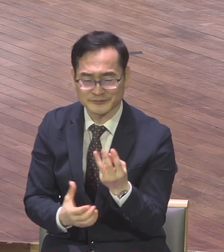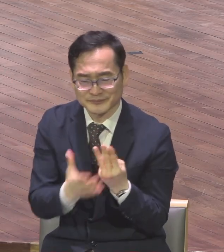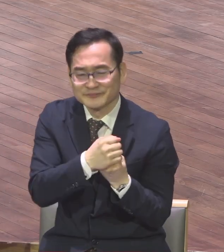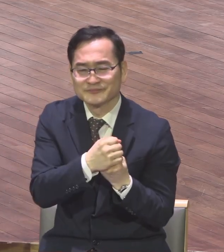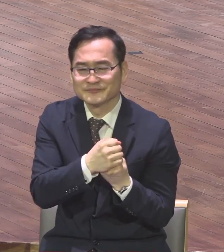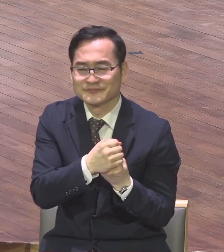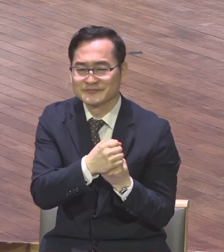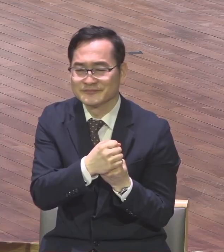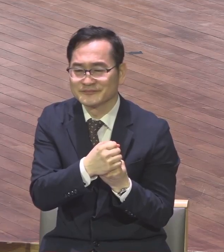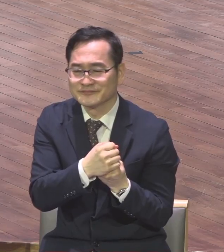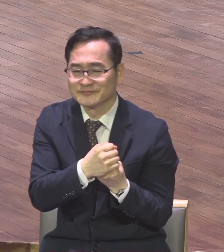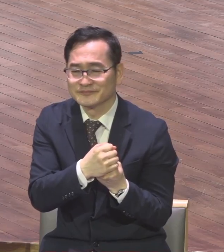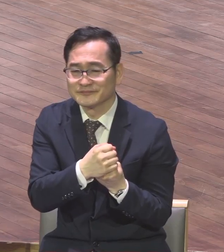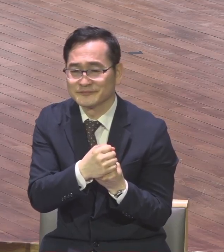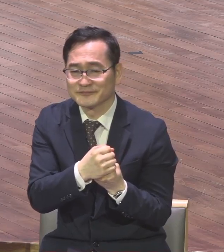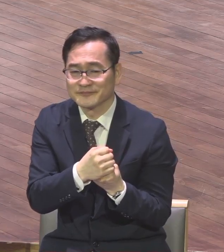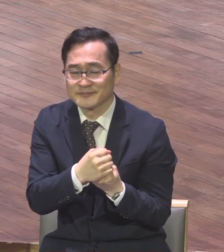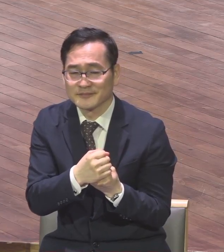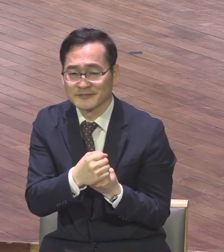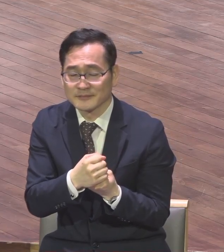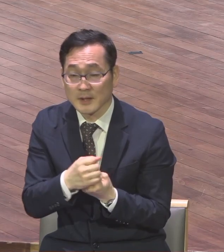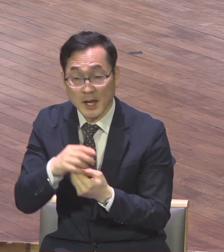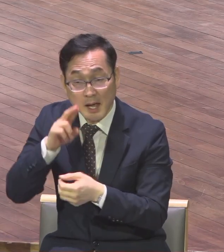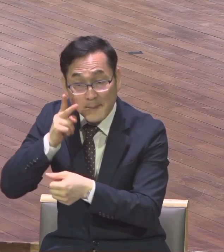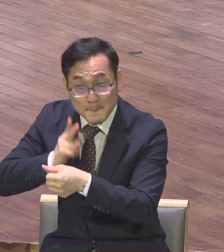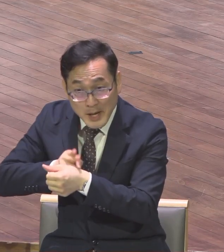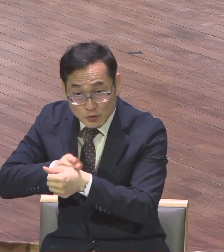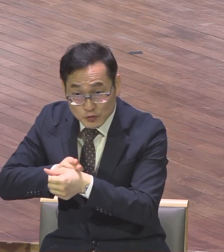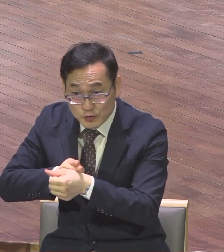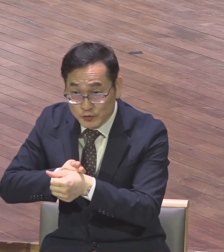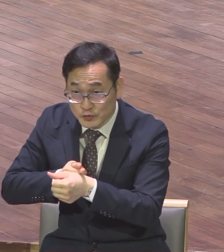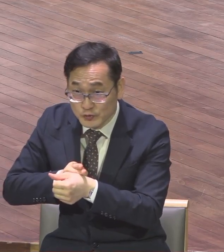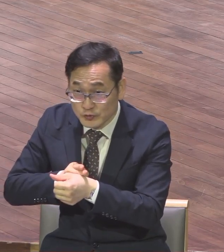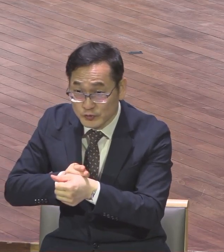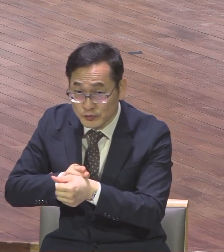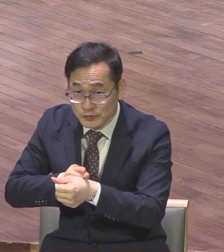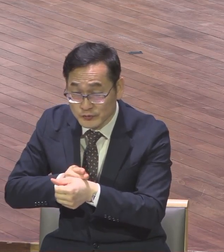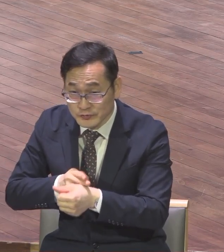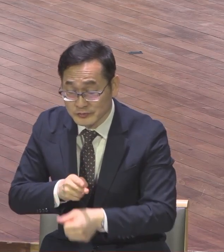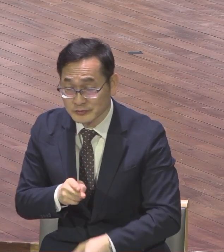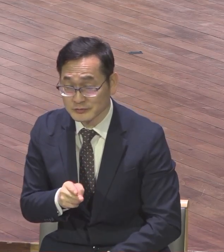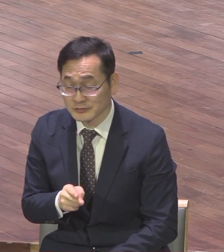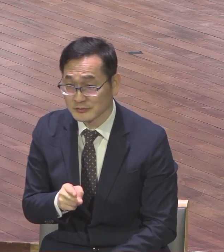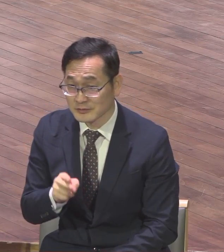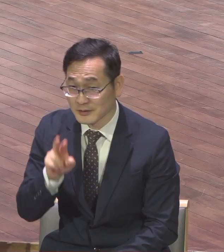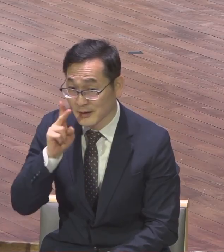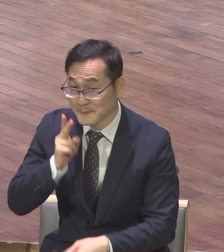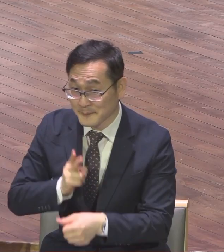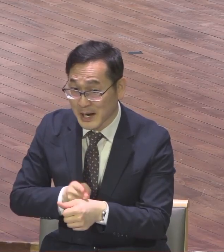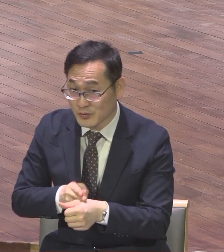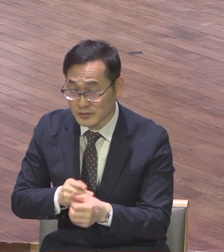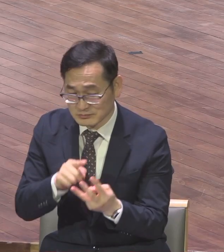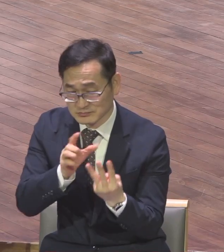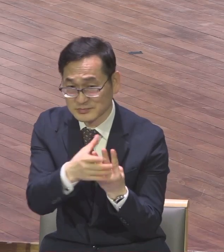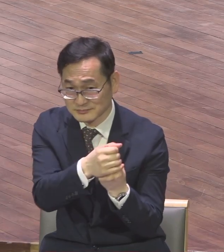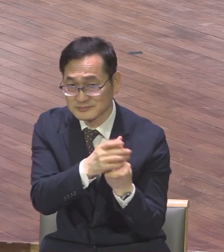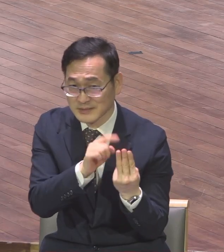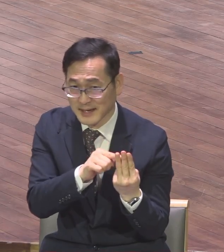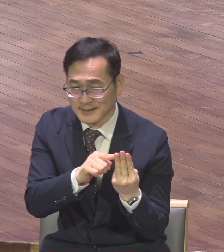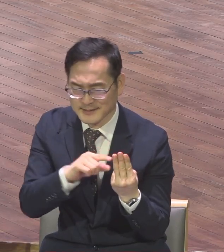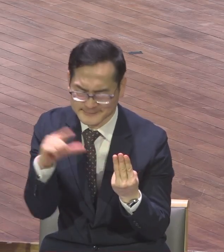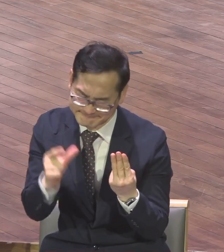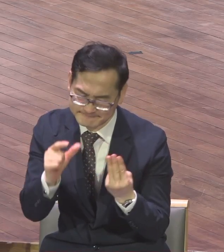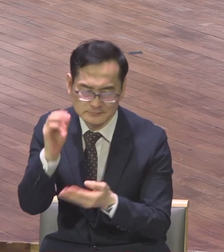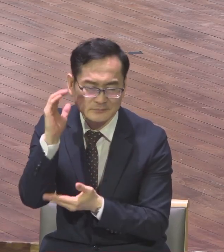밝지 않겠습니까? 이 사도 바울이 이어서요 말씀을 통해 이 사실을 강조하고 있는 볼 수 있는데